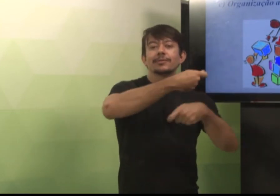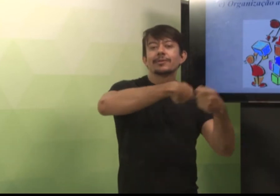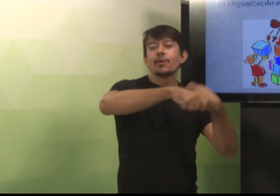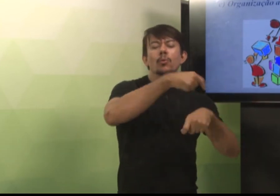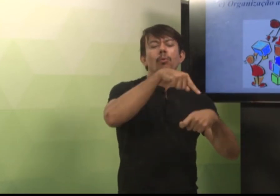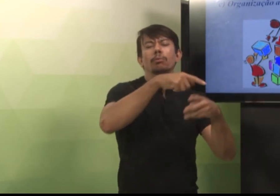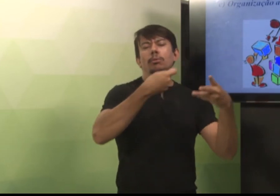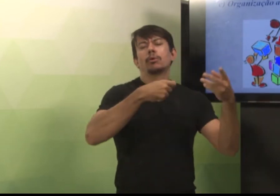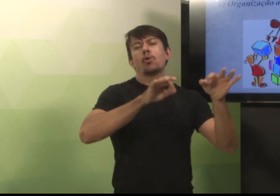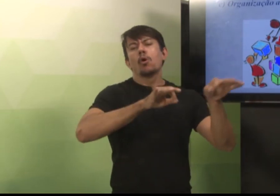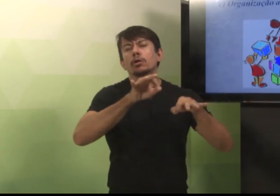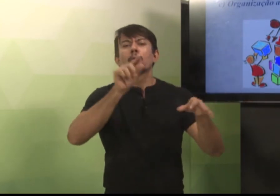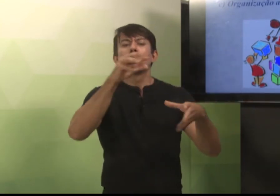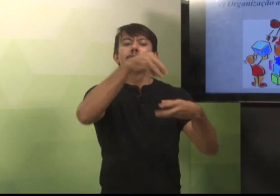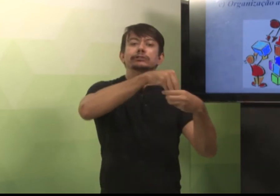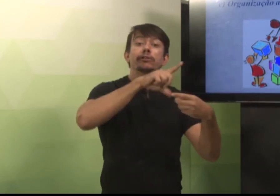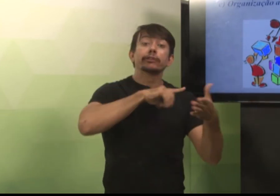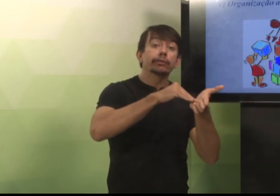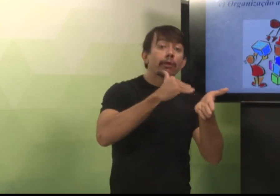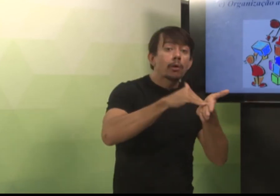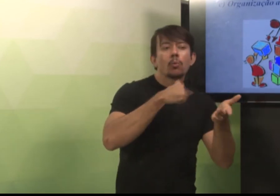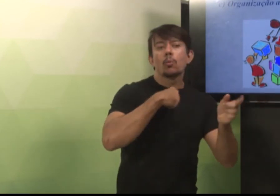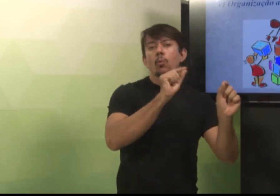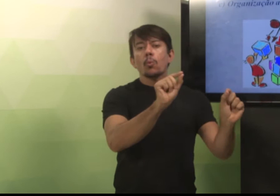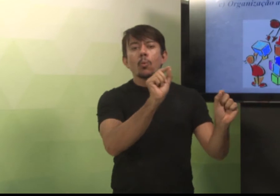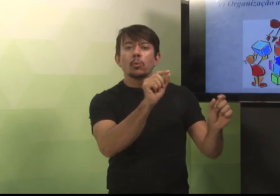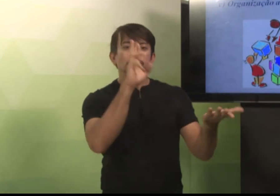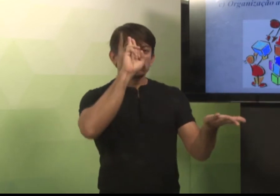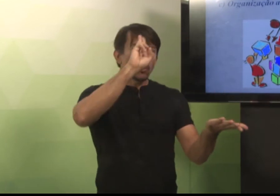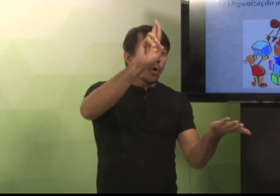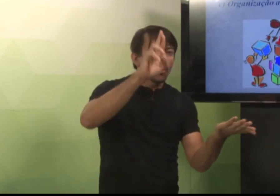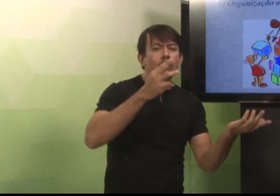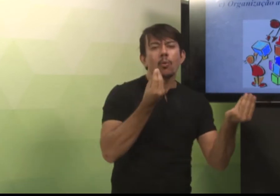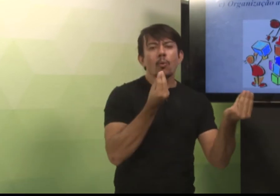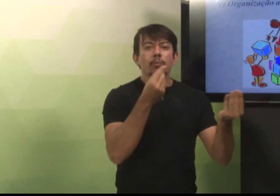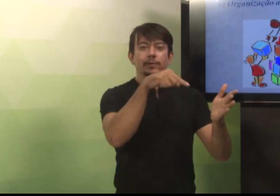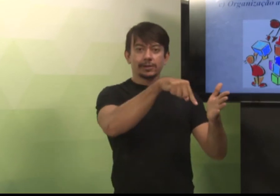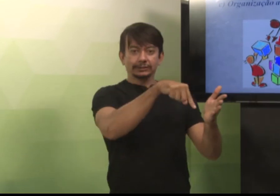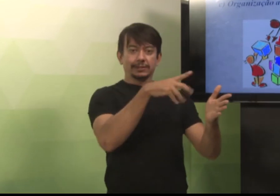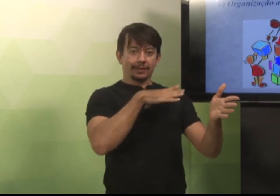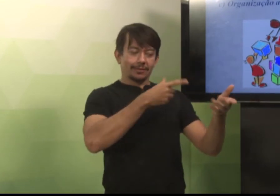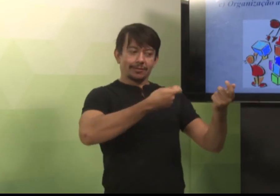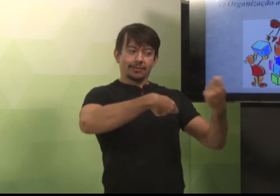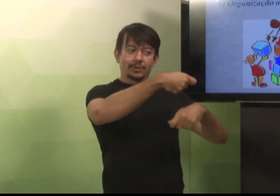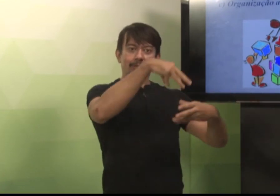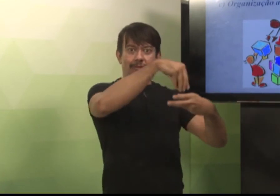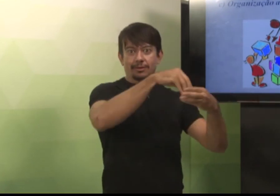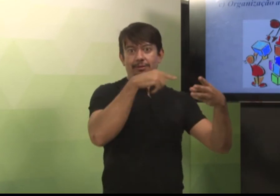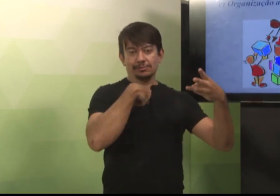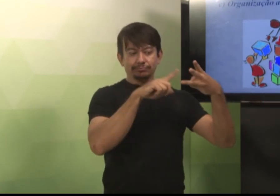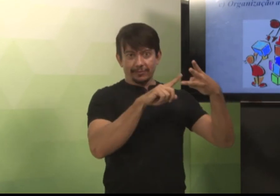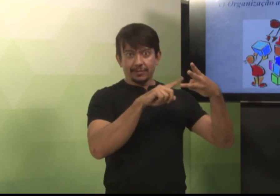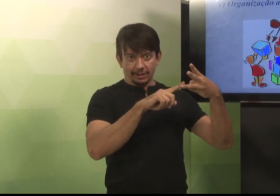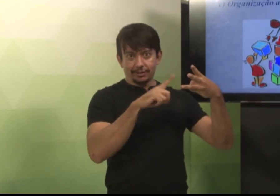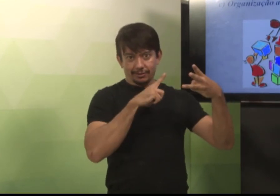Terceiro, a organização administrativa. Temos ali uma secretaria, uma direção. Isso é